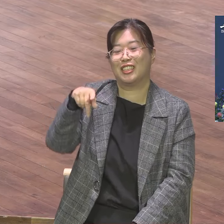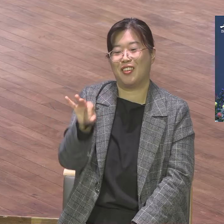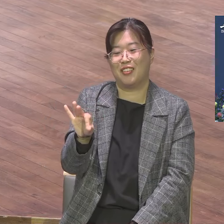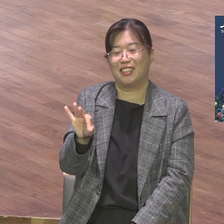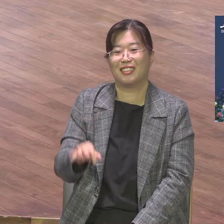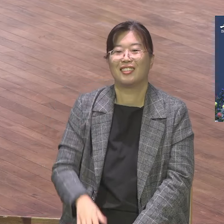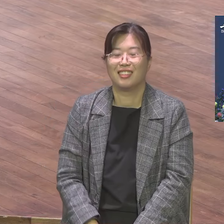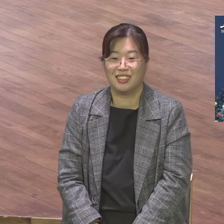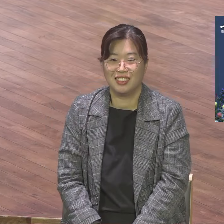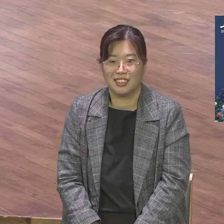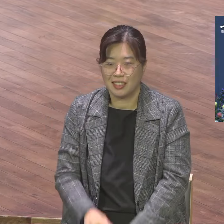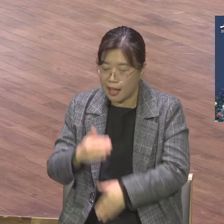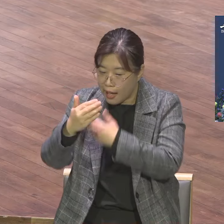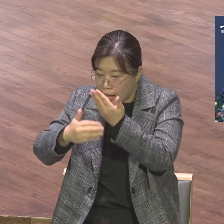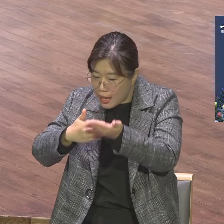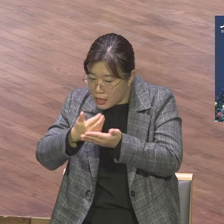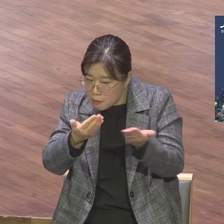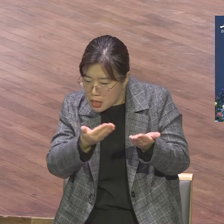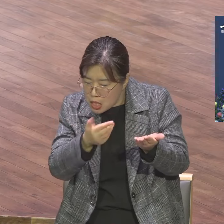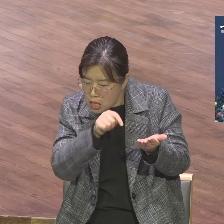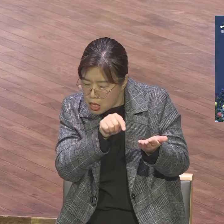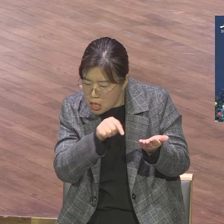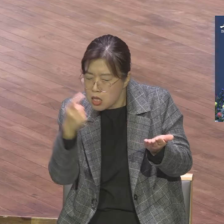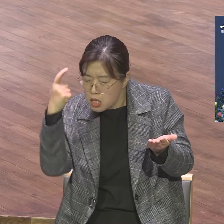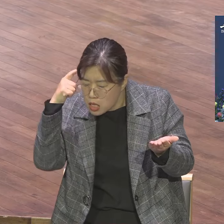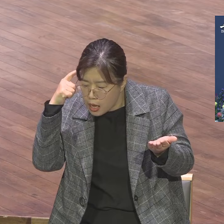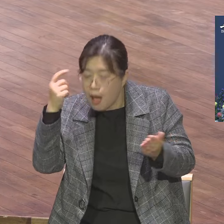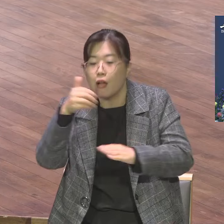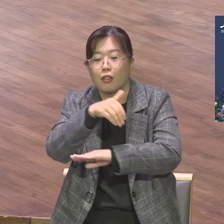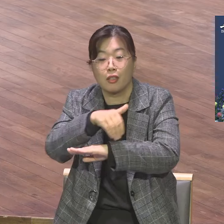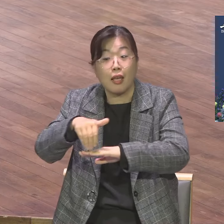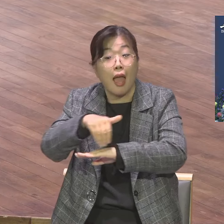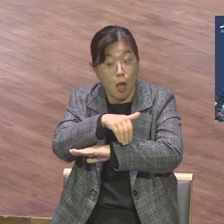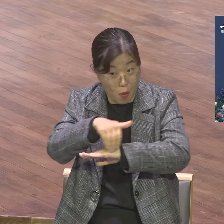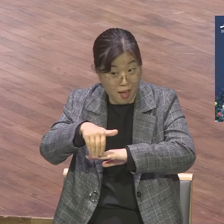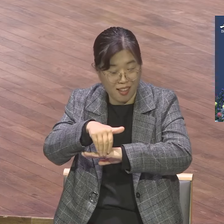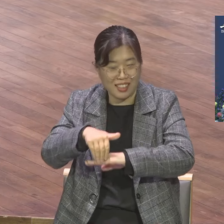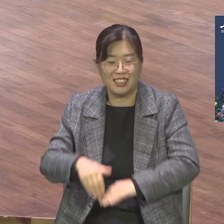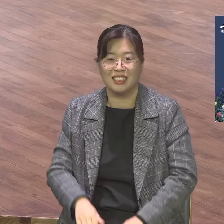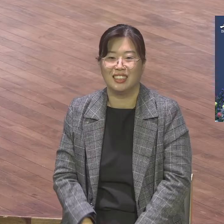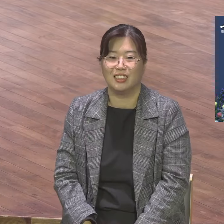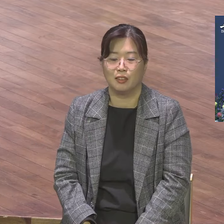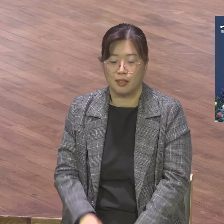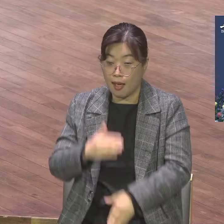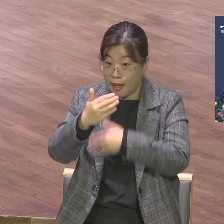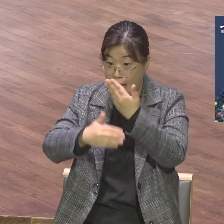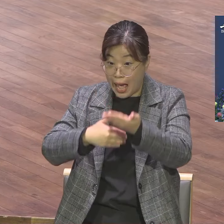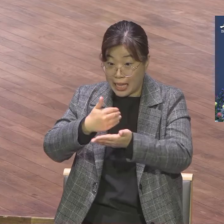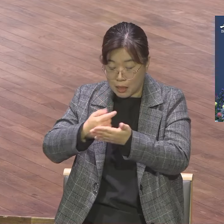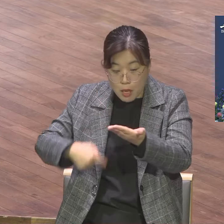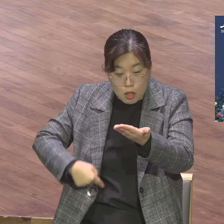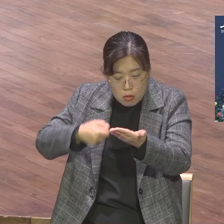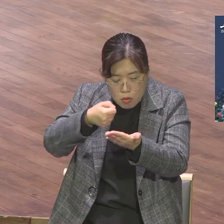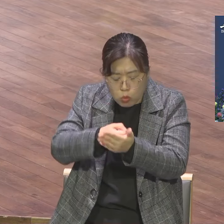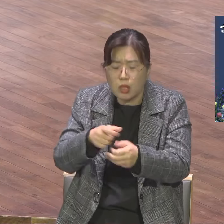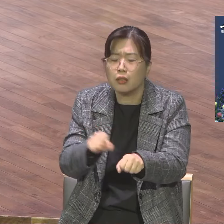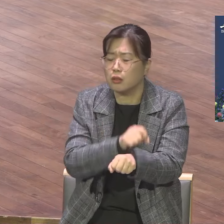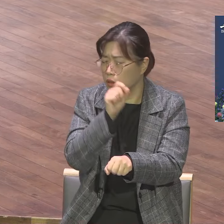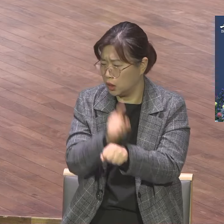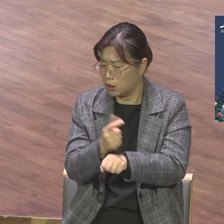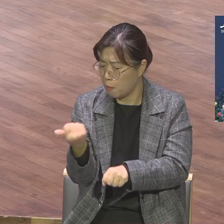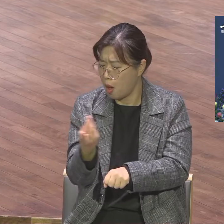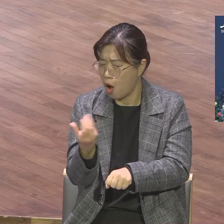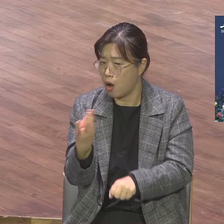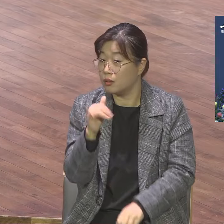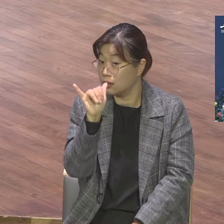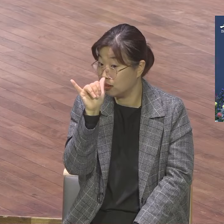생각하고 계획하신 것. 자, 이런 하나님의 작정은 몇 가지 특징이 있습니다. 하나님의 이